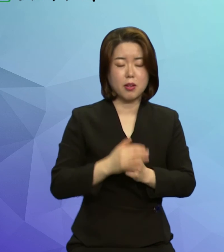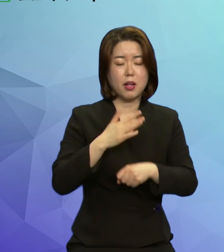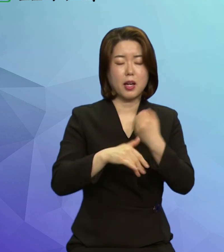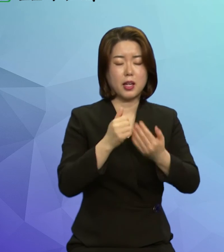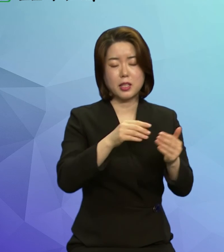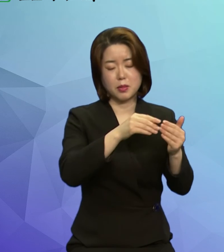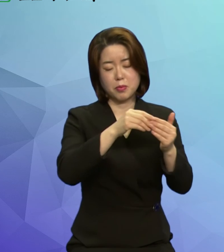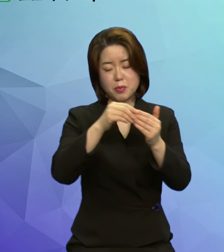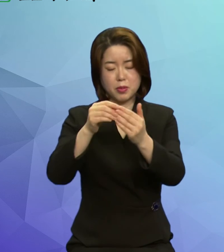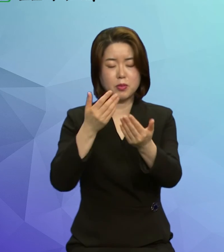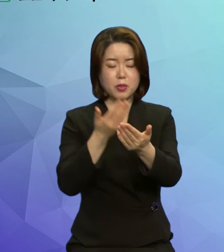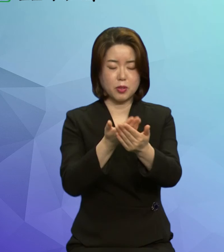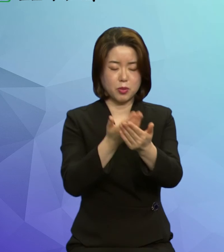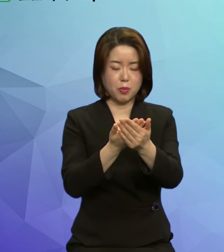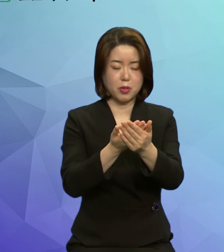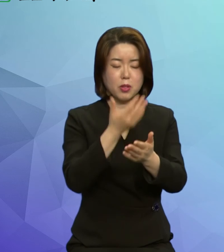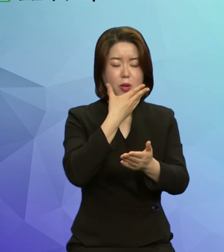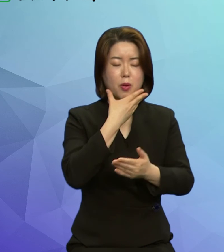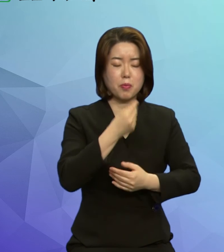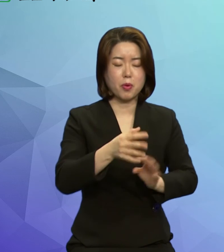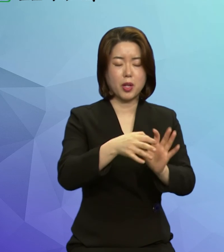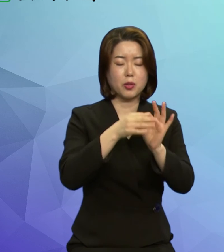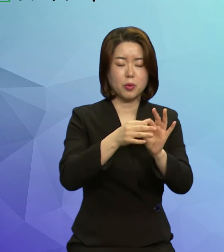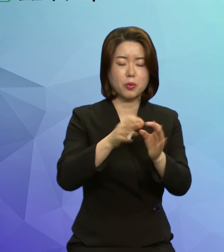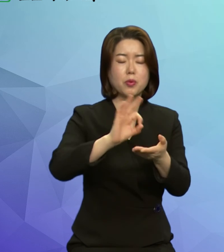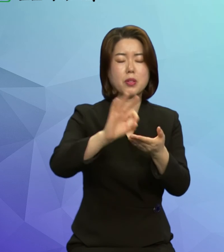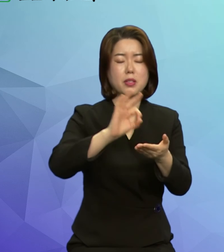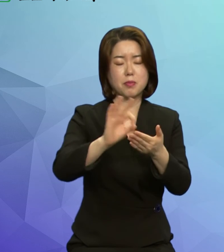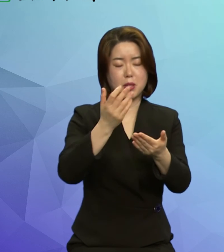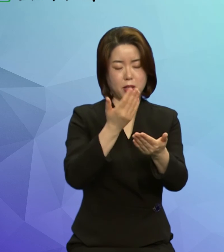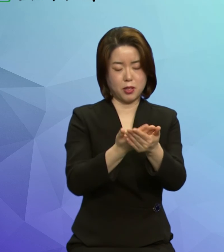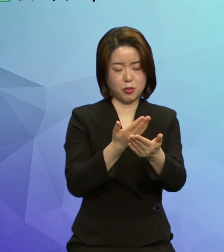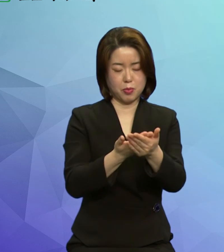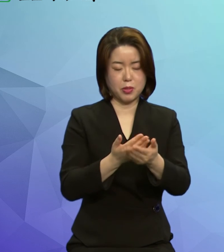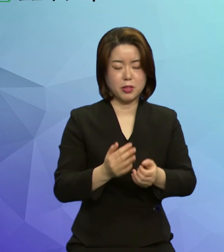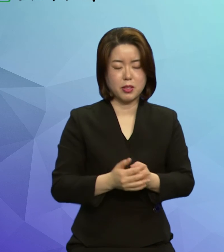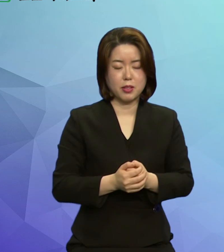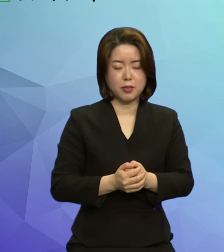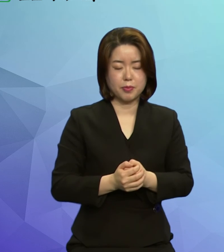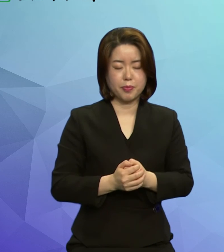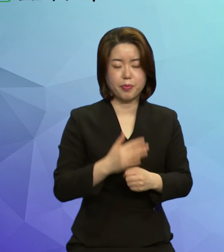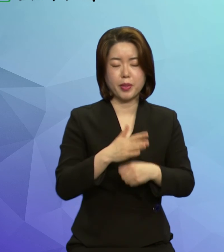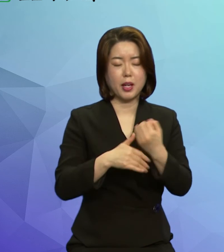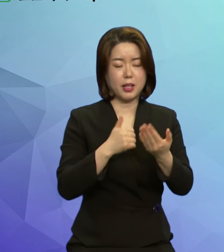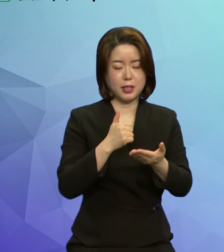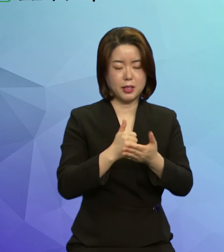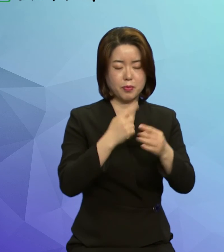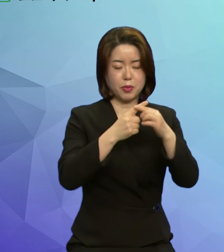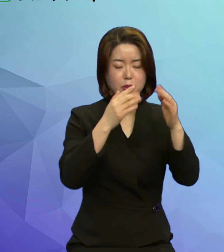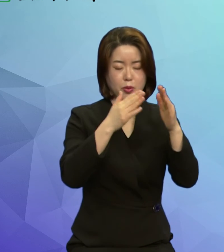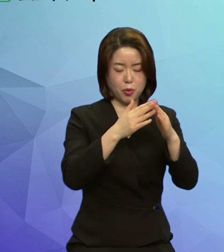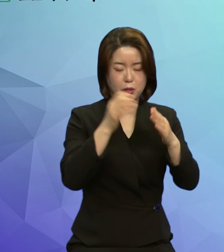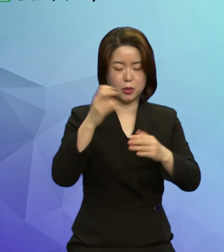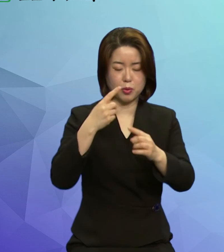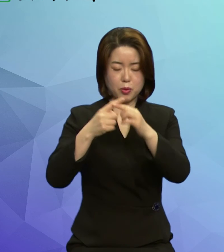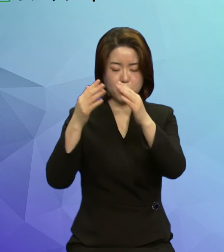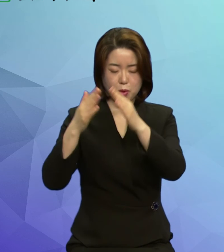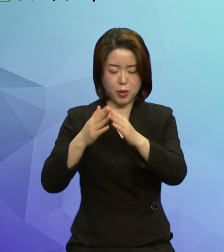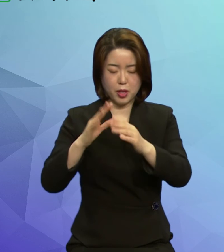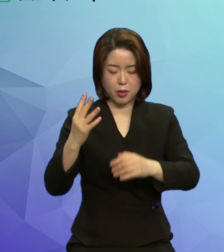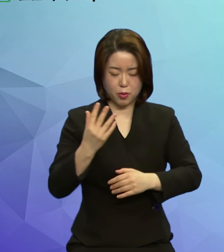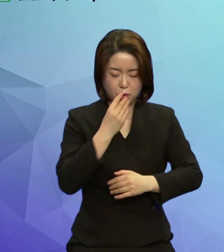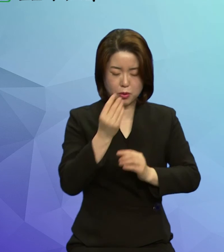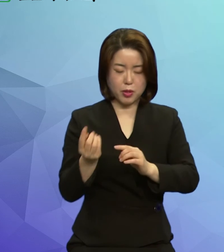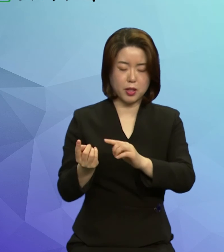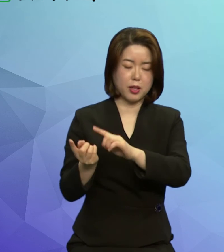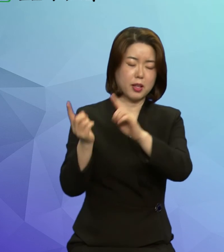하나님 인도하소서. 복의 통로로 쓰임을 받게 해 주옵소서. 하나님, 교회와 교회들이 거룩하게